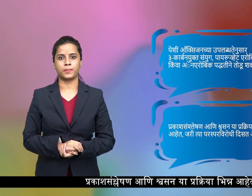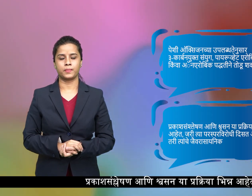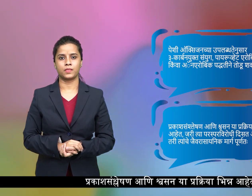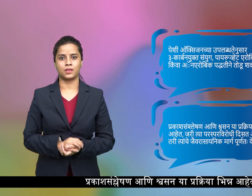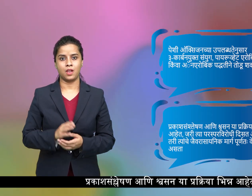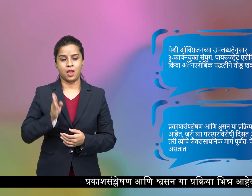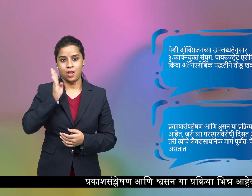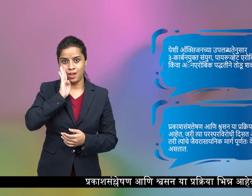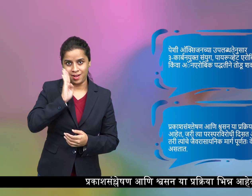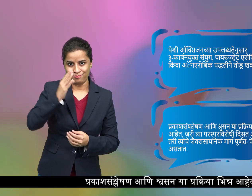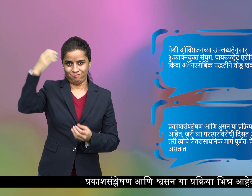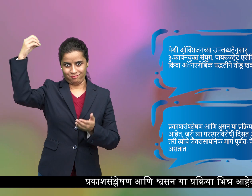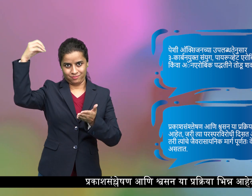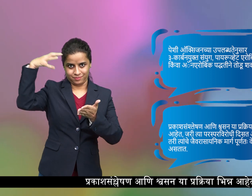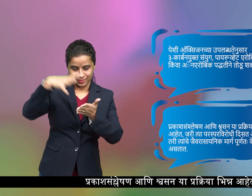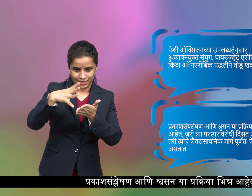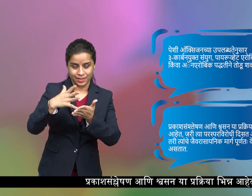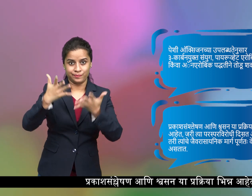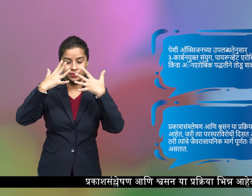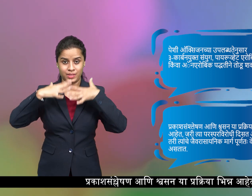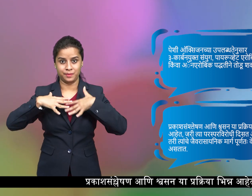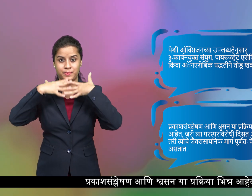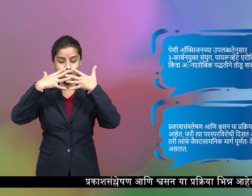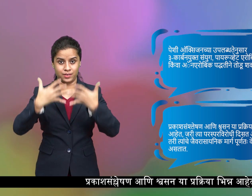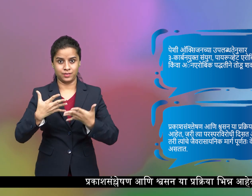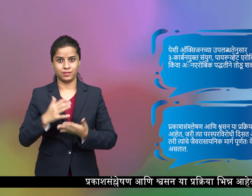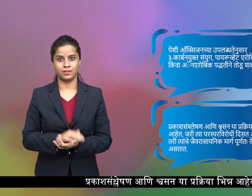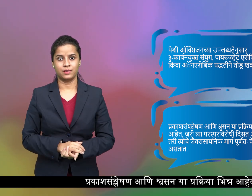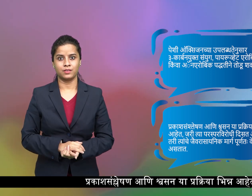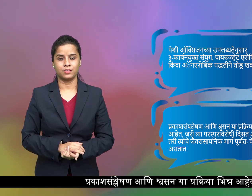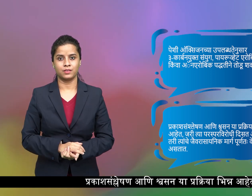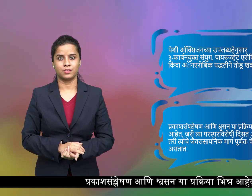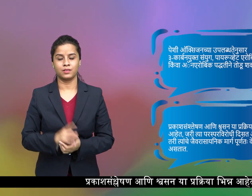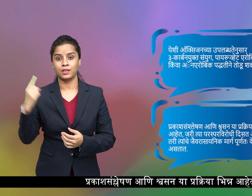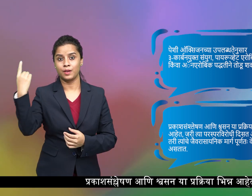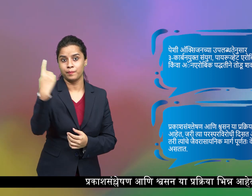प्रकाश संश्लेषण आणि श्वसन या प्रक्रिया भिन्न आहेत.